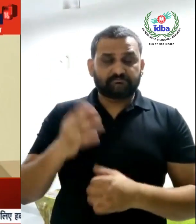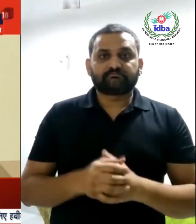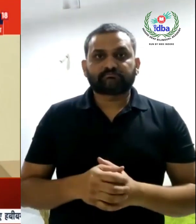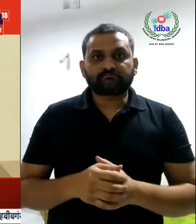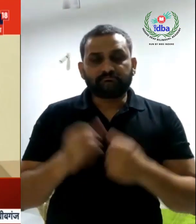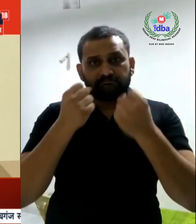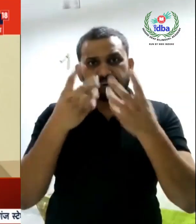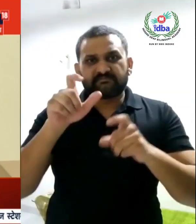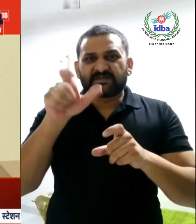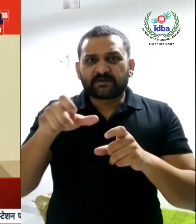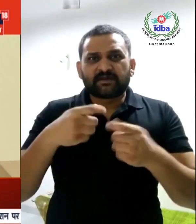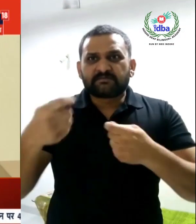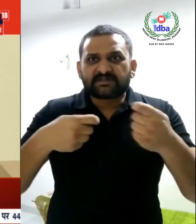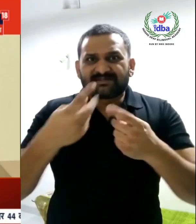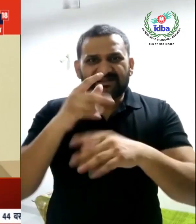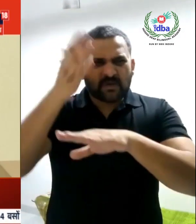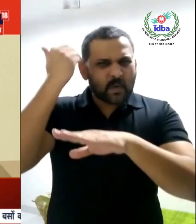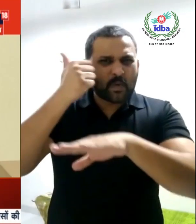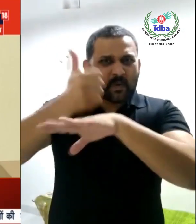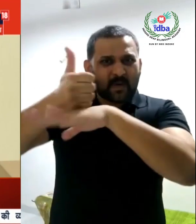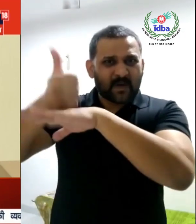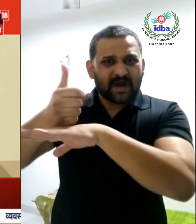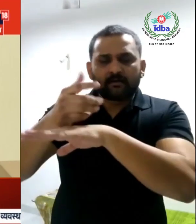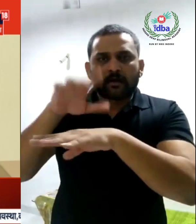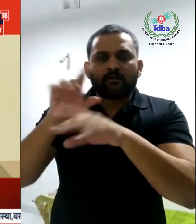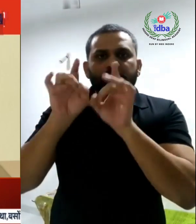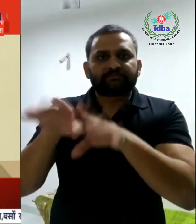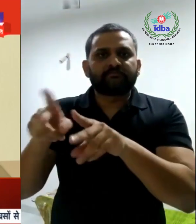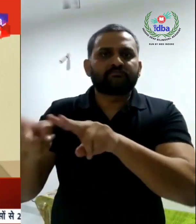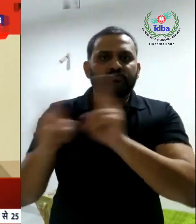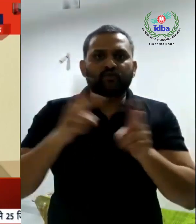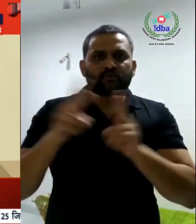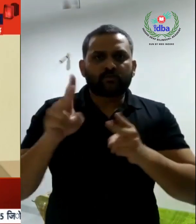कई लोग अपने उद्योग दूसरे देशों में स्थानांतरित करना चाहते हैं।